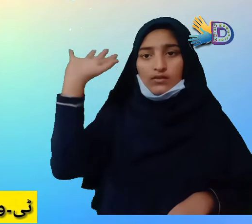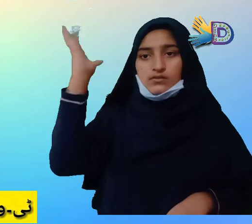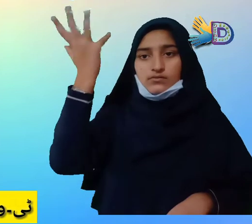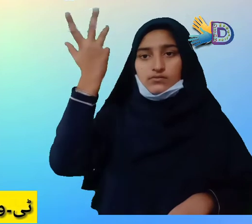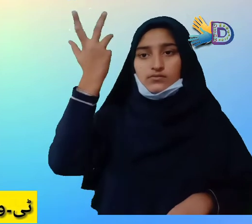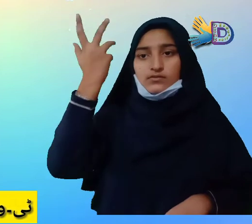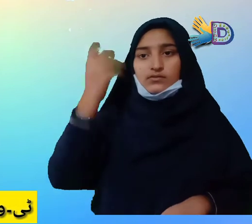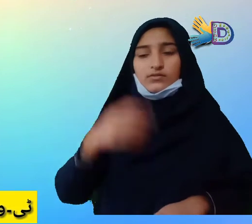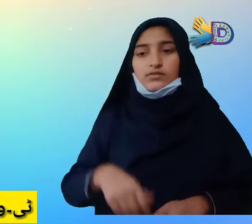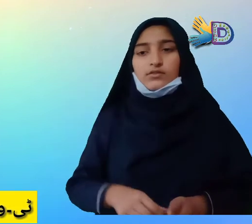इजाद किया।